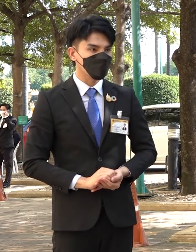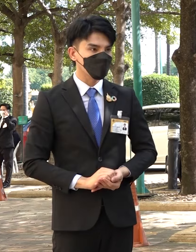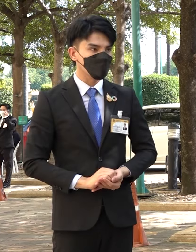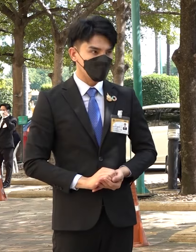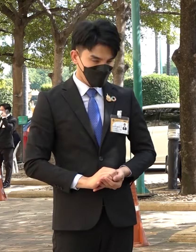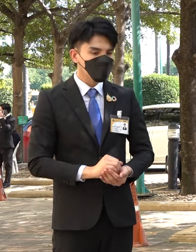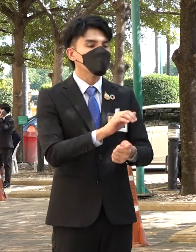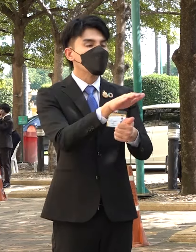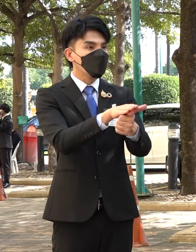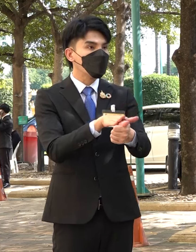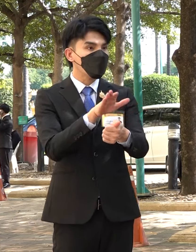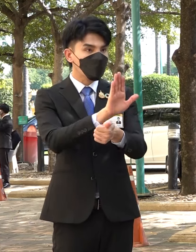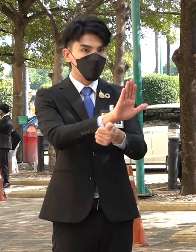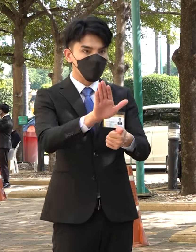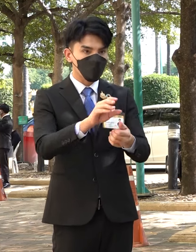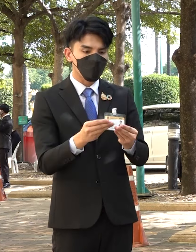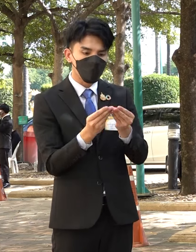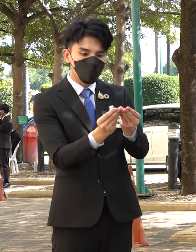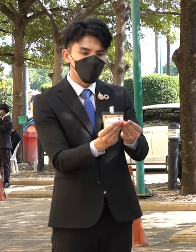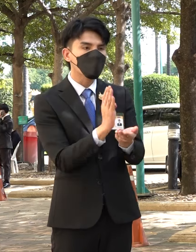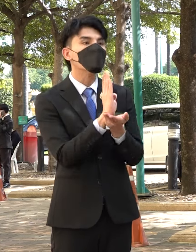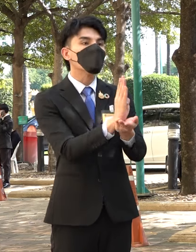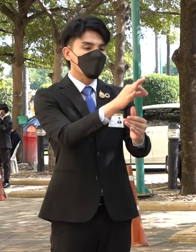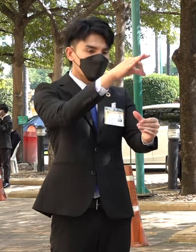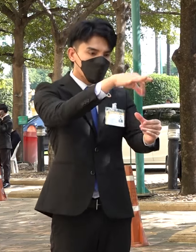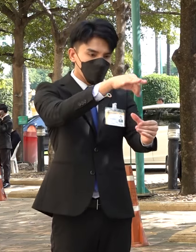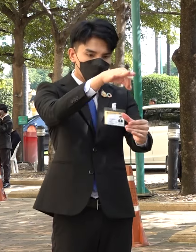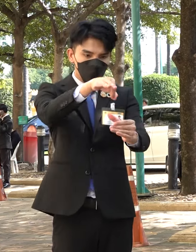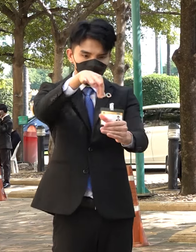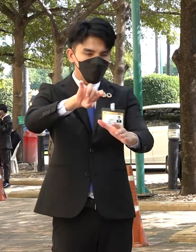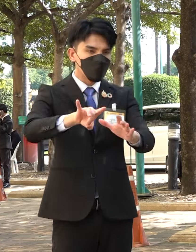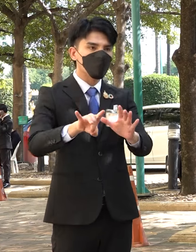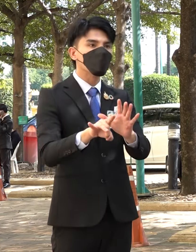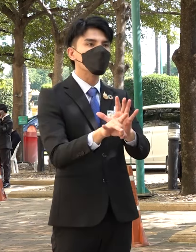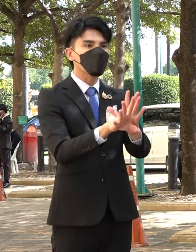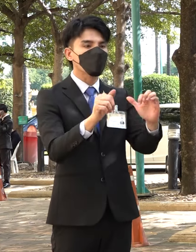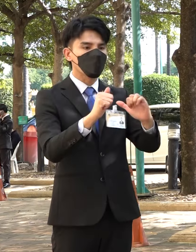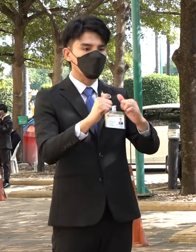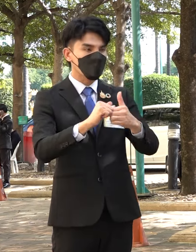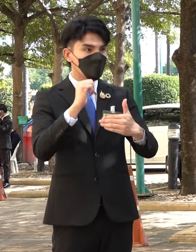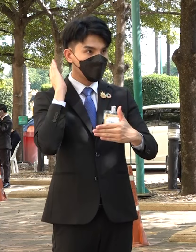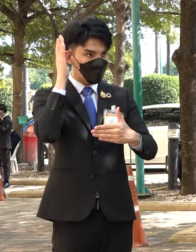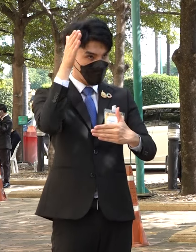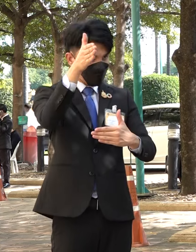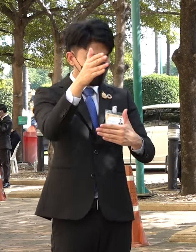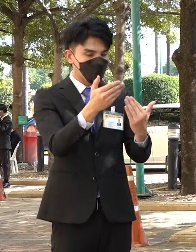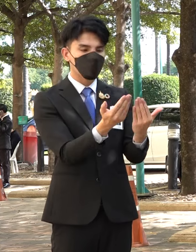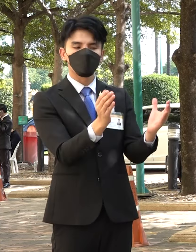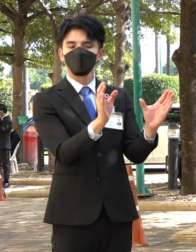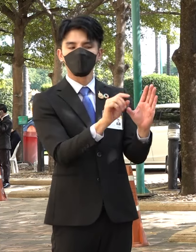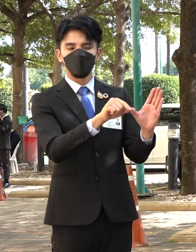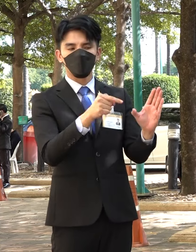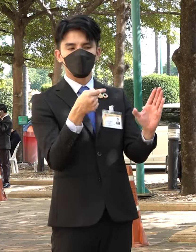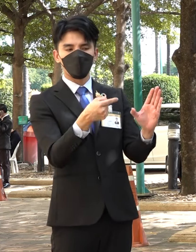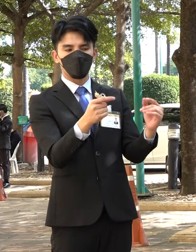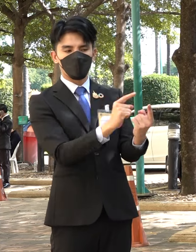าความสงสารของท่านในการให้ทานกับคนกลุ่มนี้ท้ายที่สุดแล้วจะส่งผลให้เกิดภาพลบกับสังคม